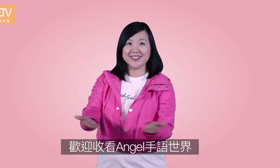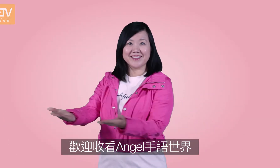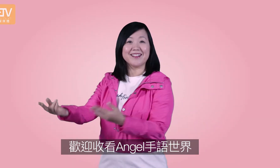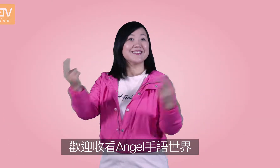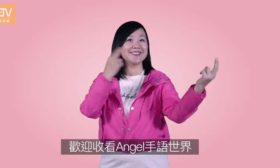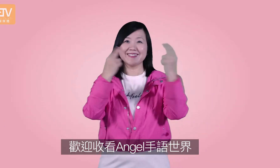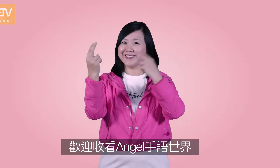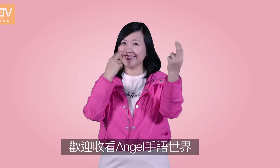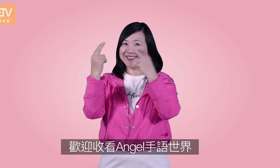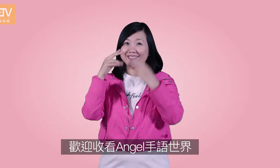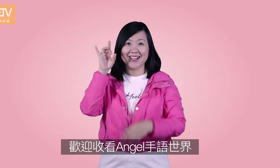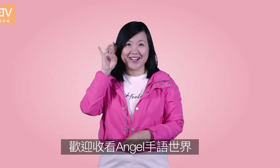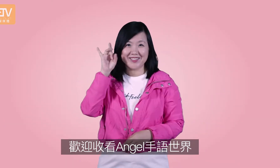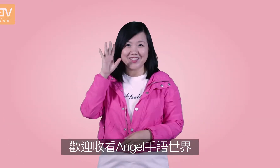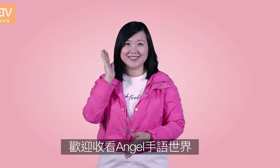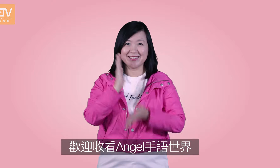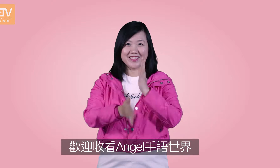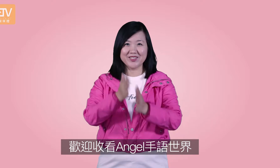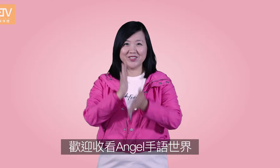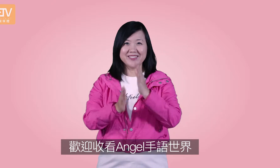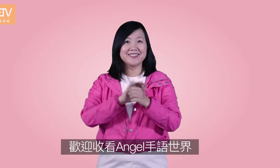欢迎收睇 Angel 手语世界。